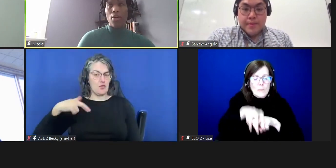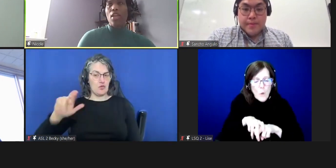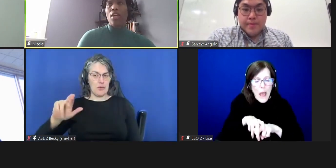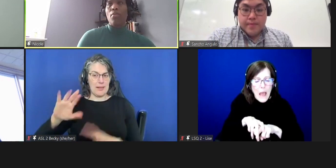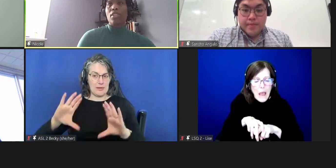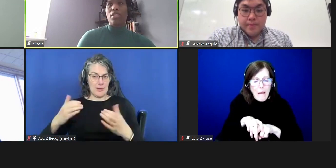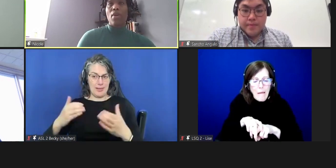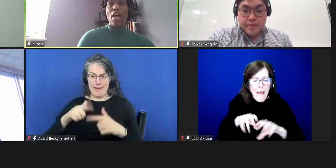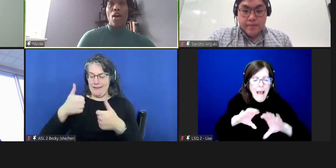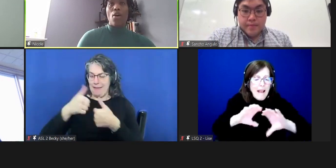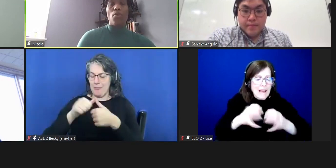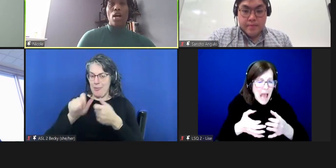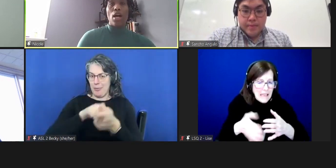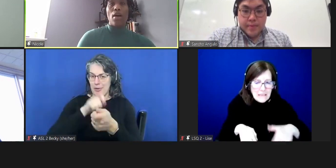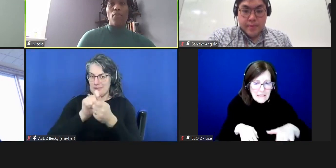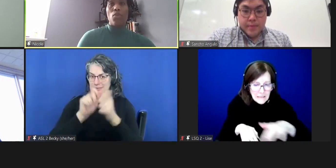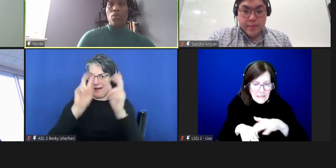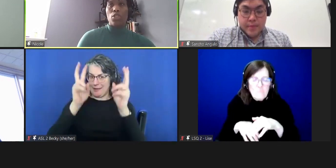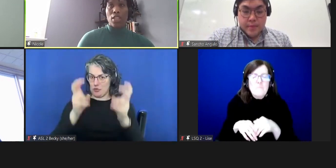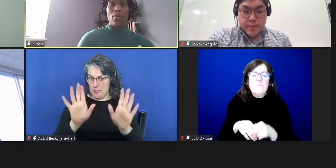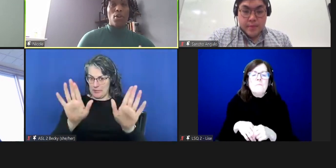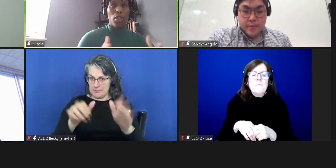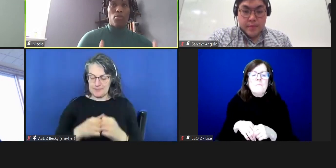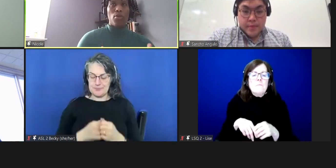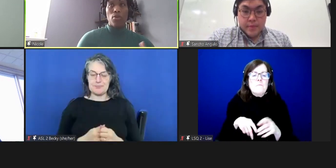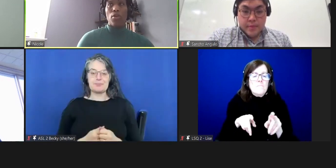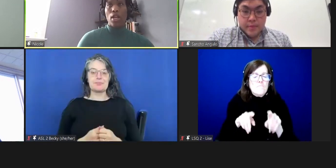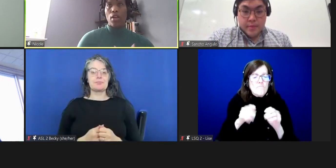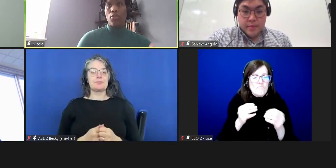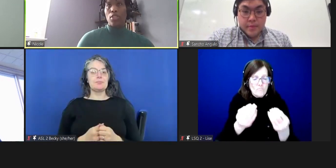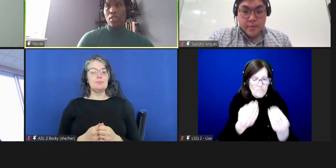l'enseignant nous donnait une classe de catéchisme